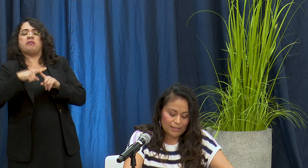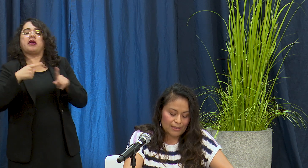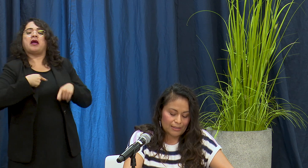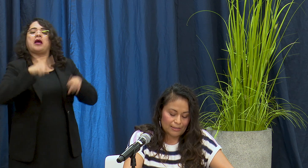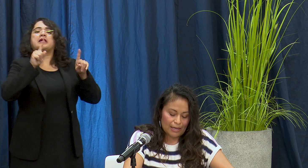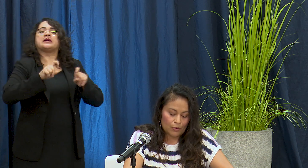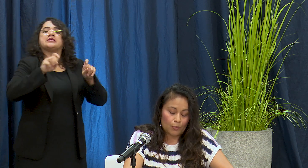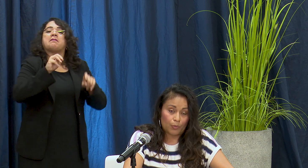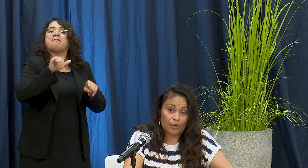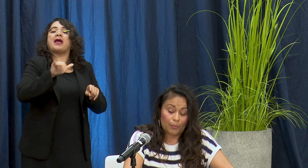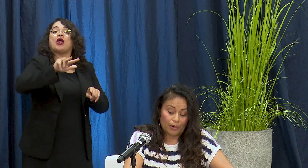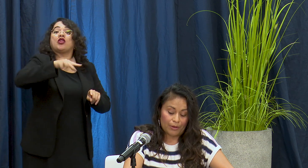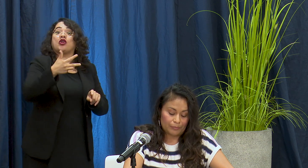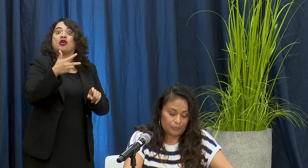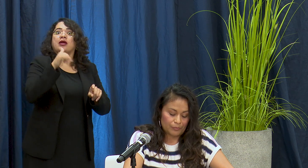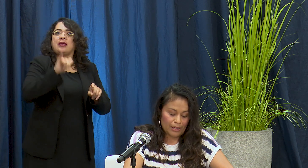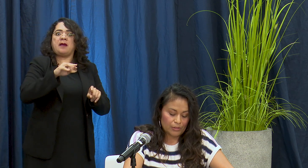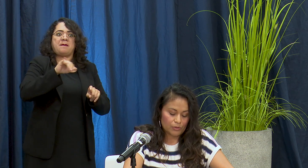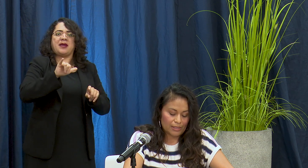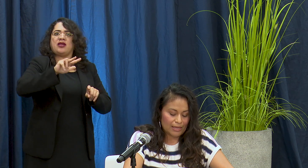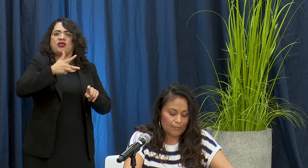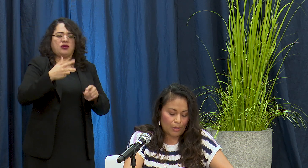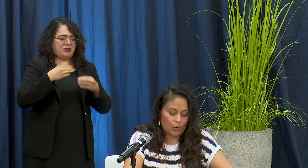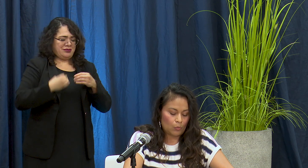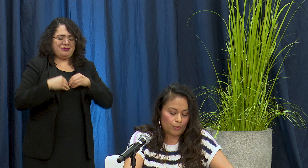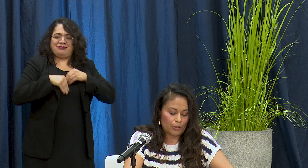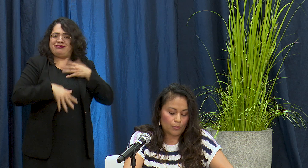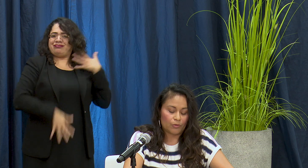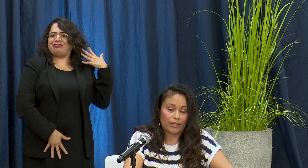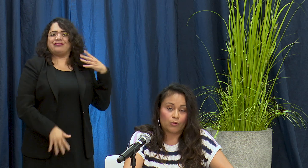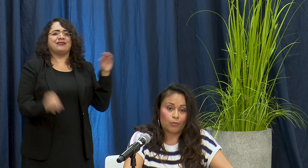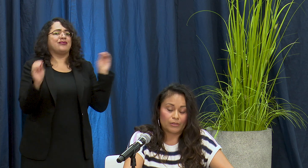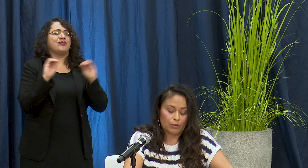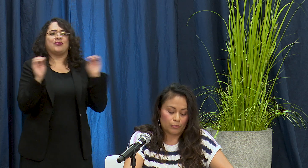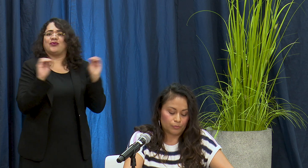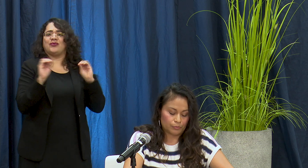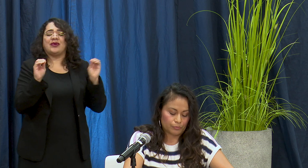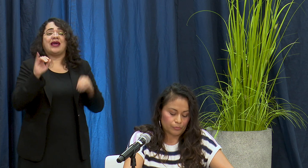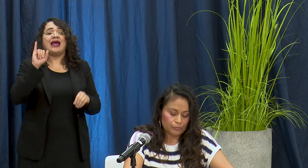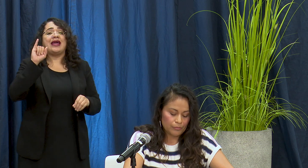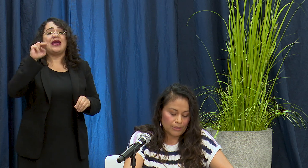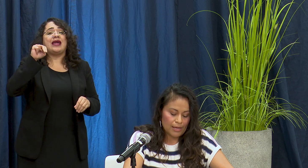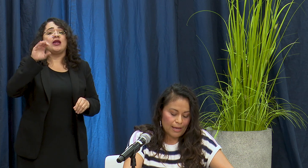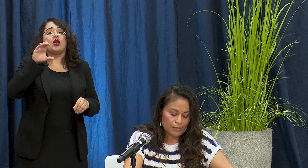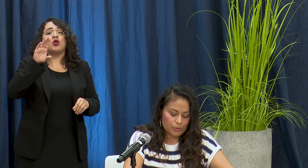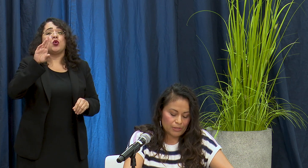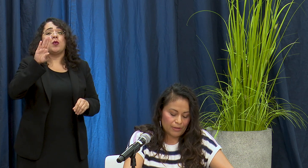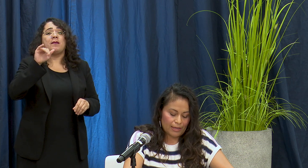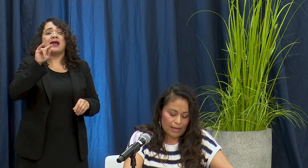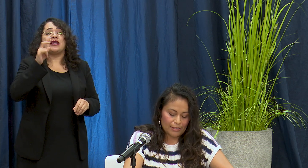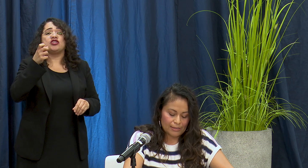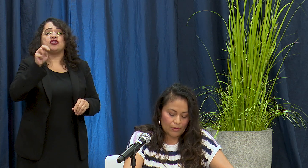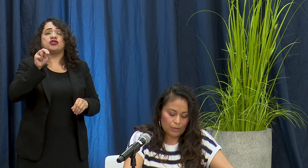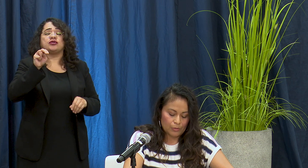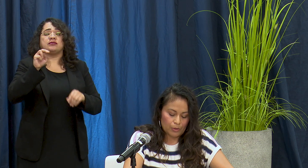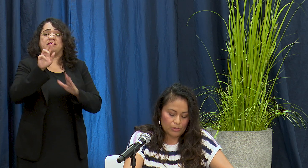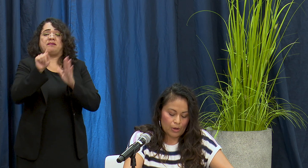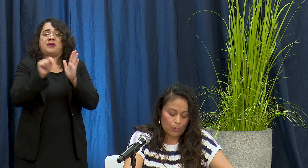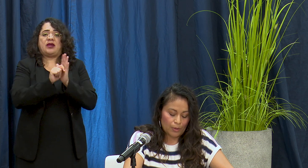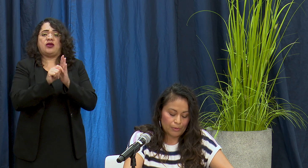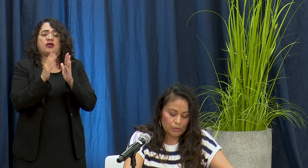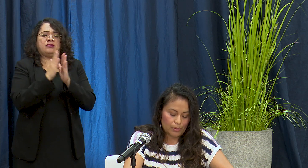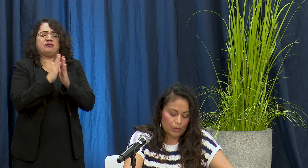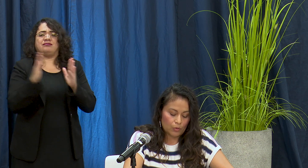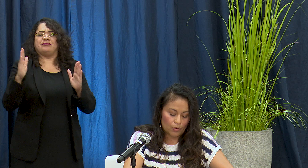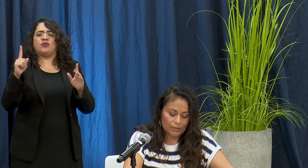pueda ser detectado por la prueba. Eso se llama un periodo de incubación. Es posible que haya estado expuesto